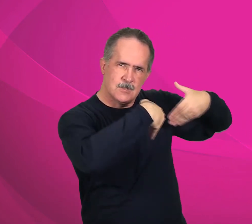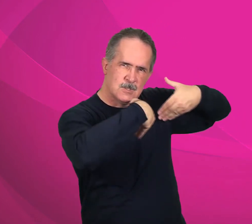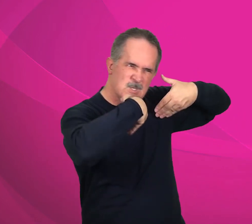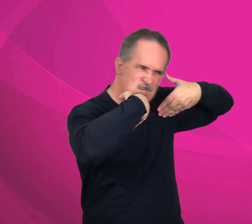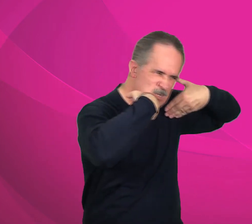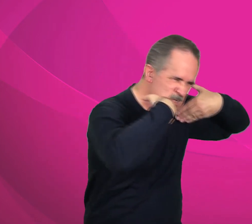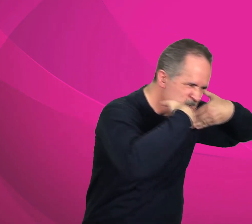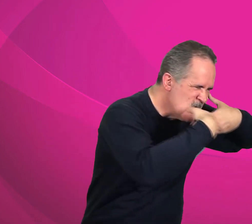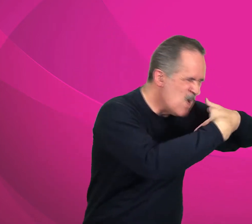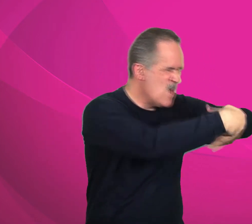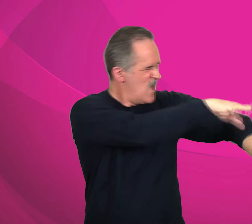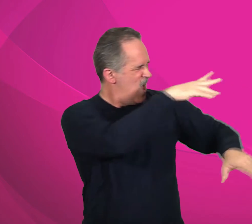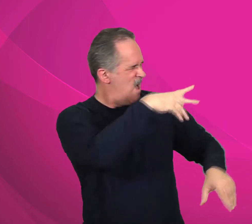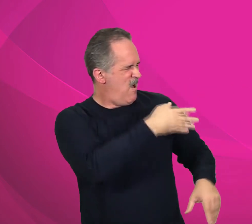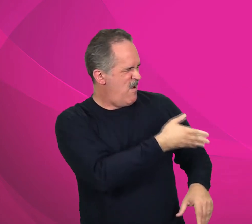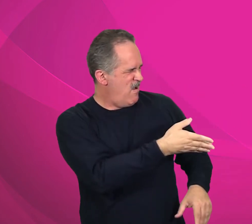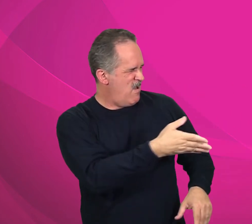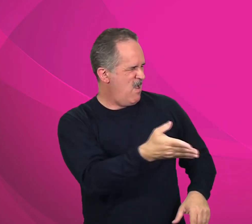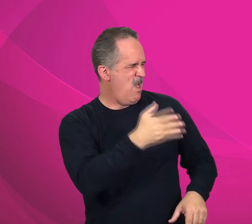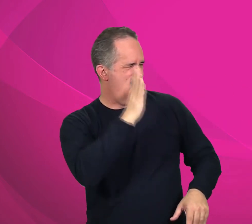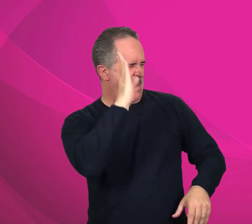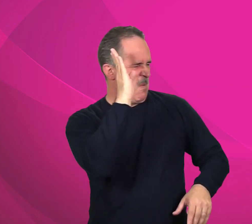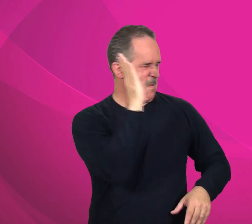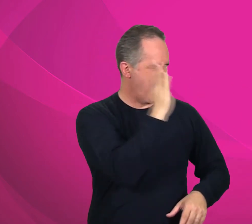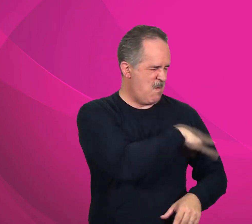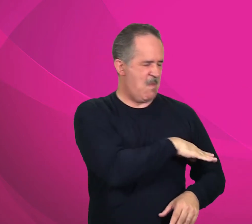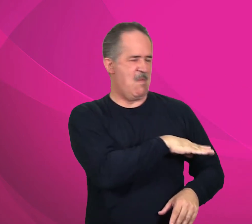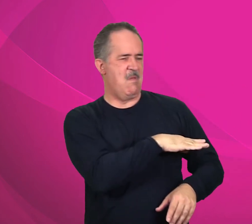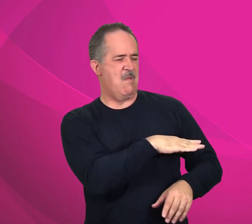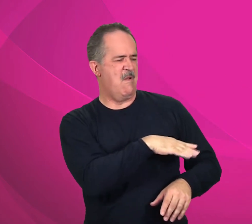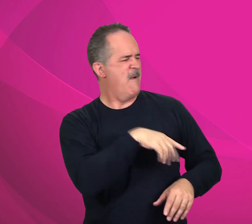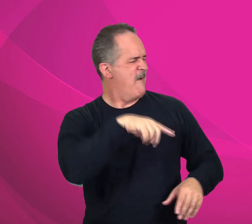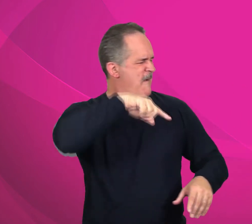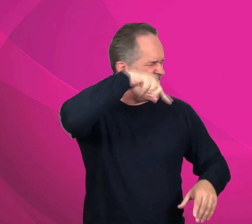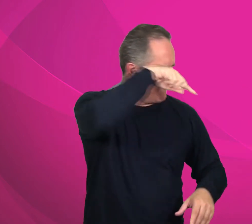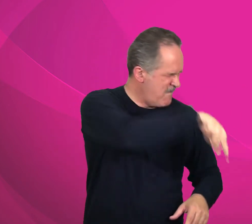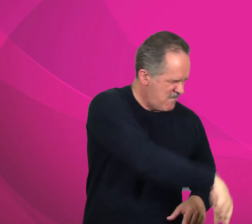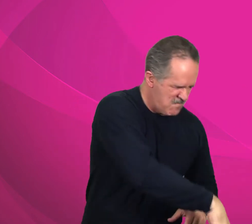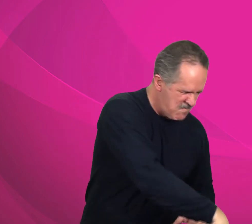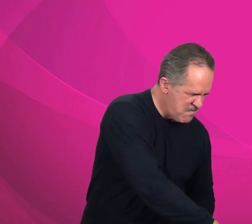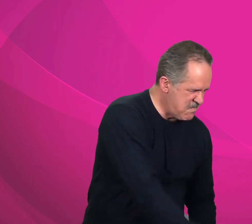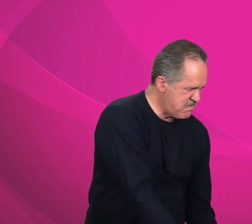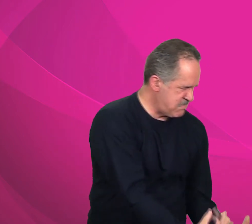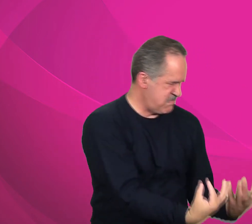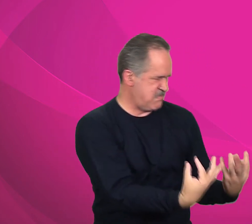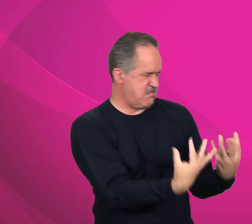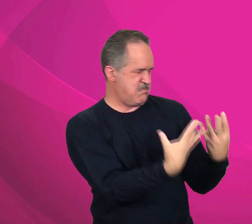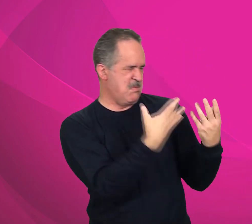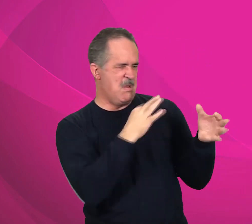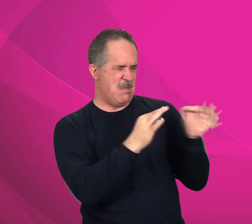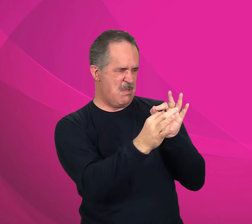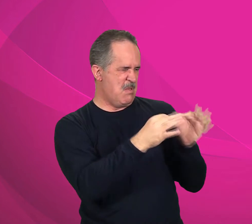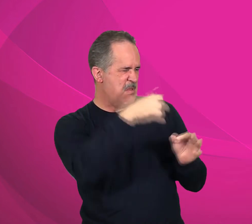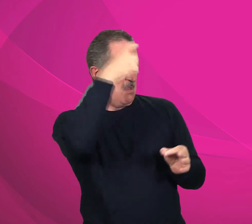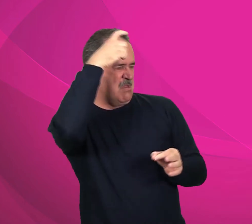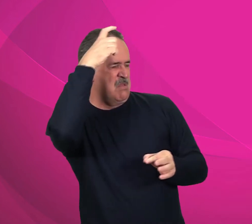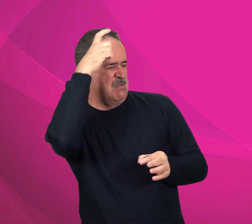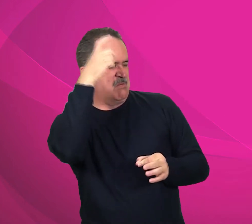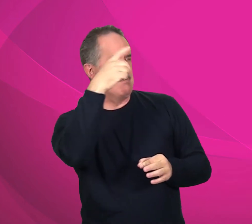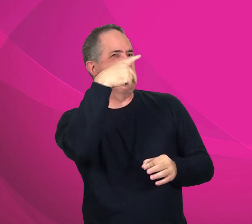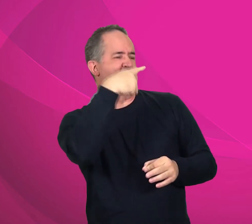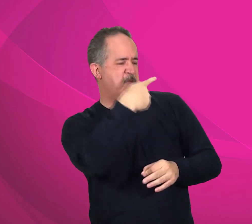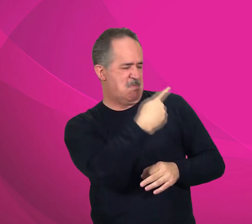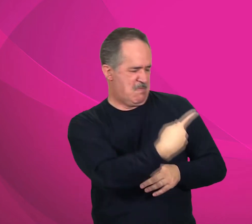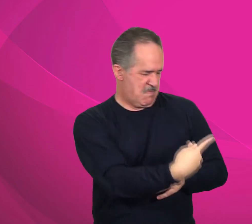afastai vos de mim malditos indy para o fogo eterno preparado para o diabo e